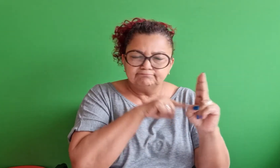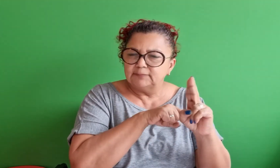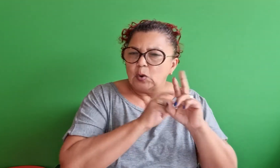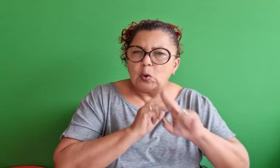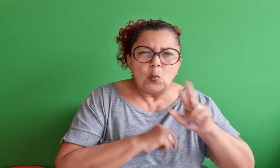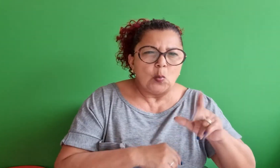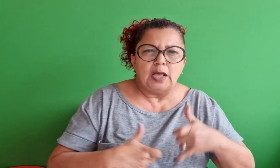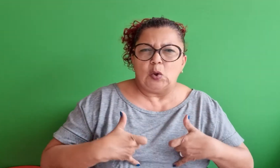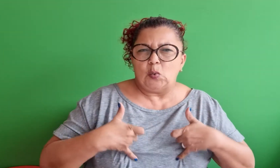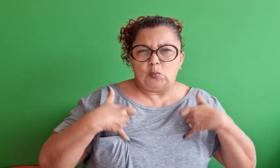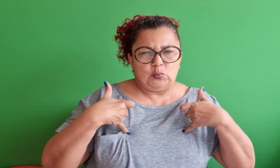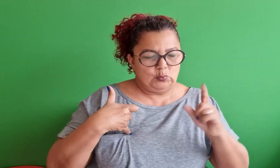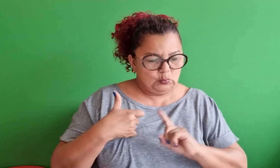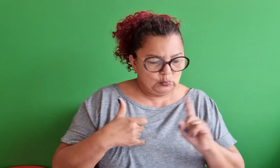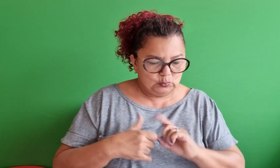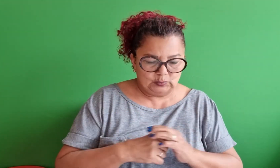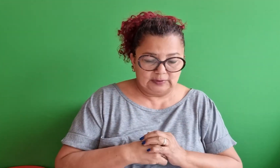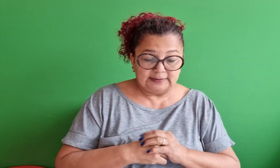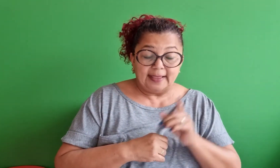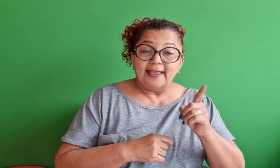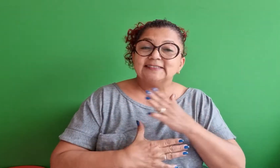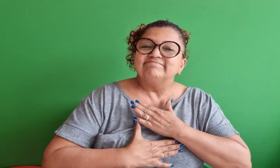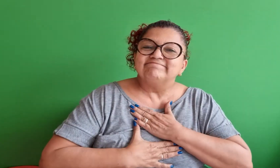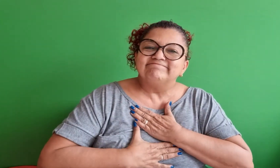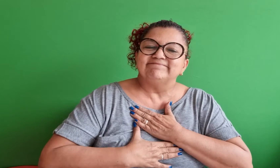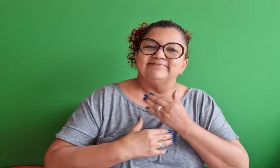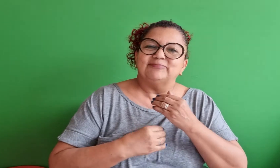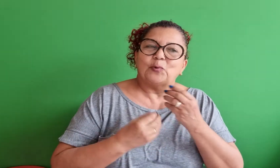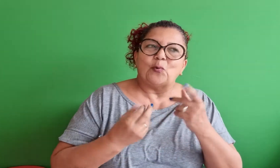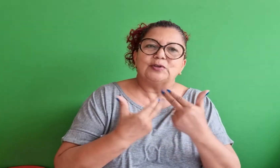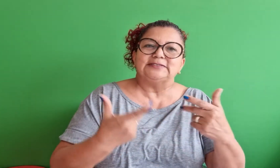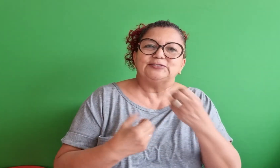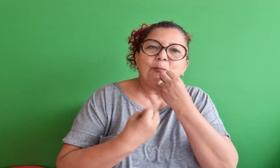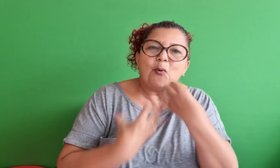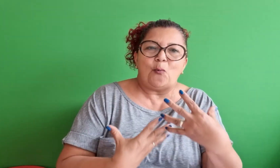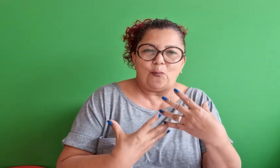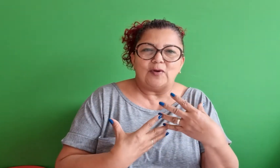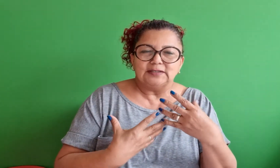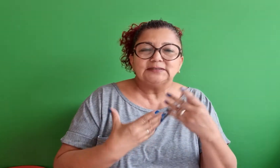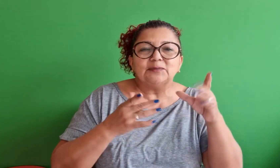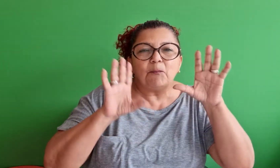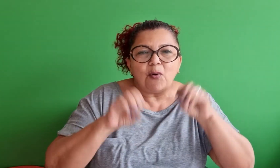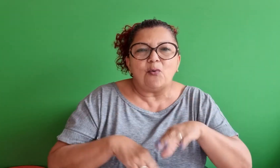sacerdote, não era orgulhoso e sim virtuoso, bom,